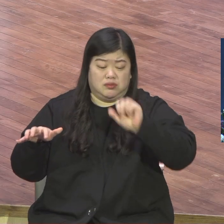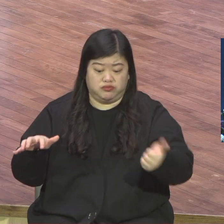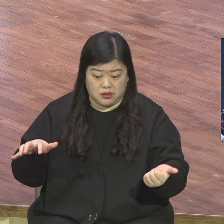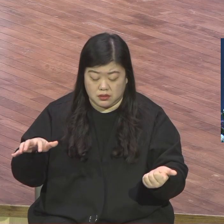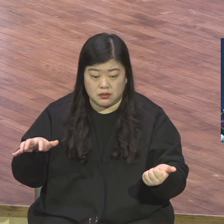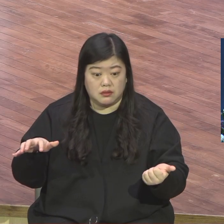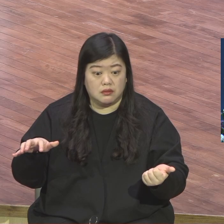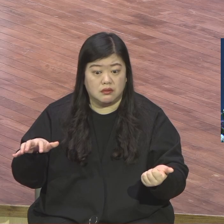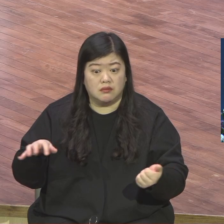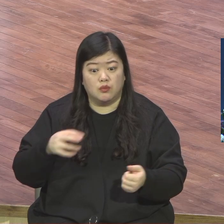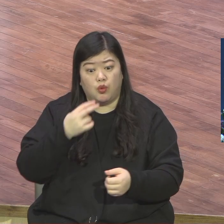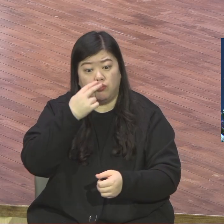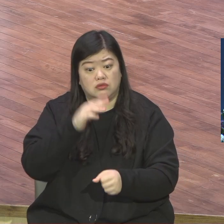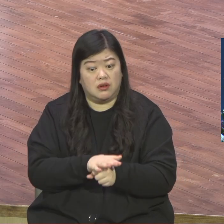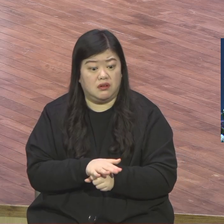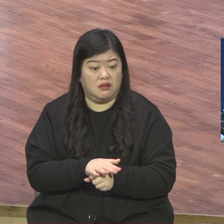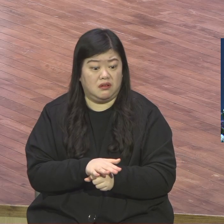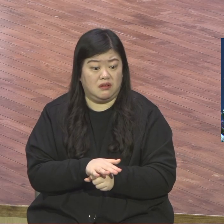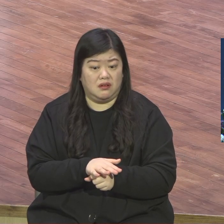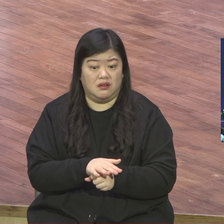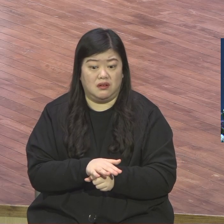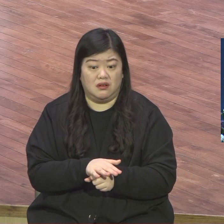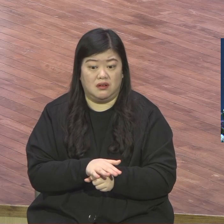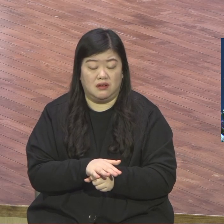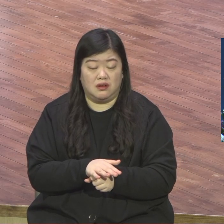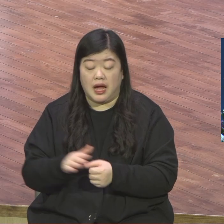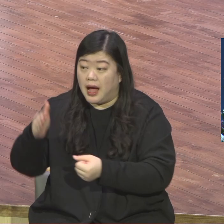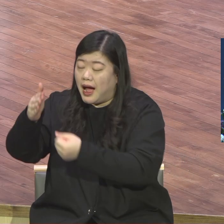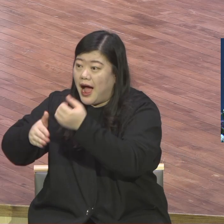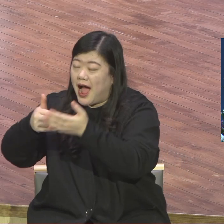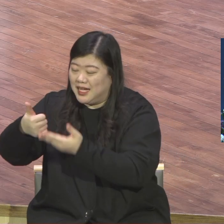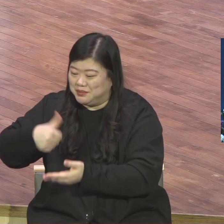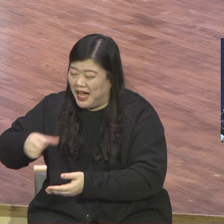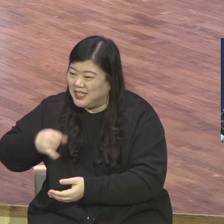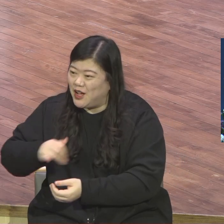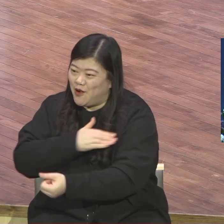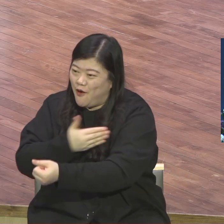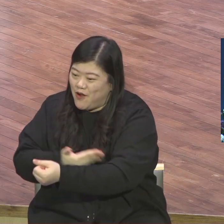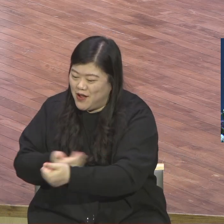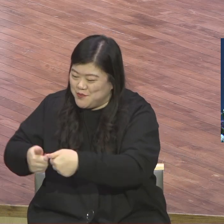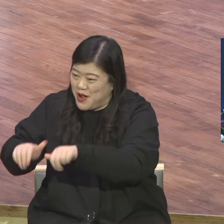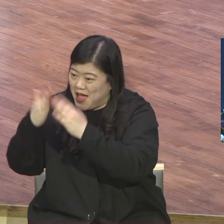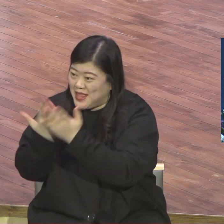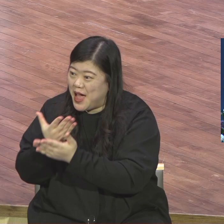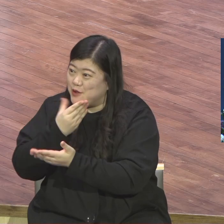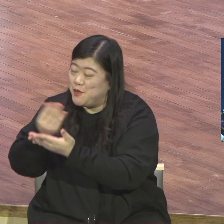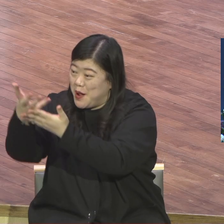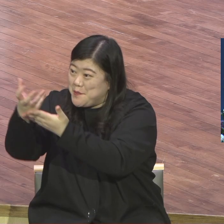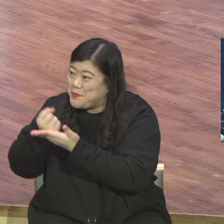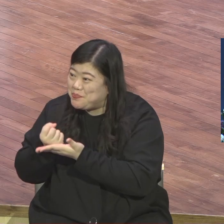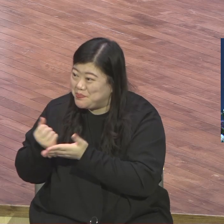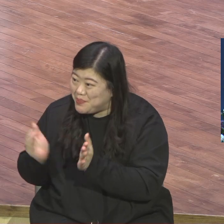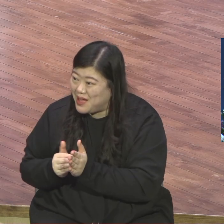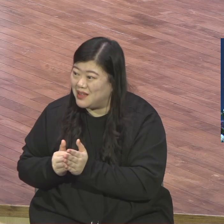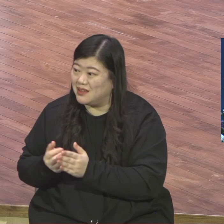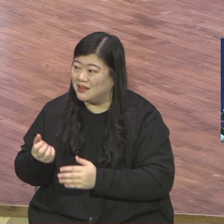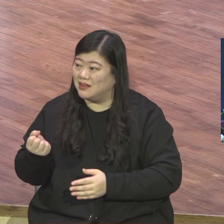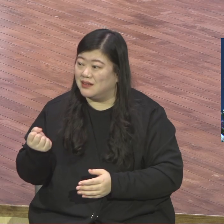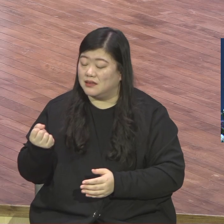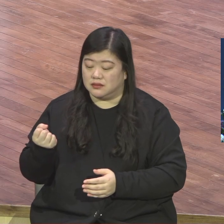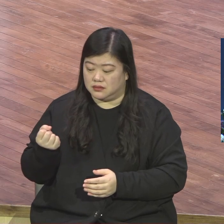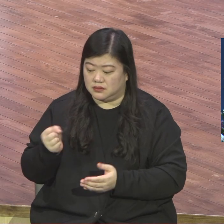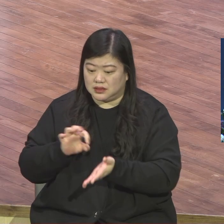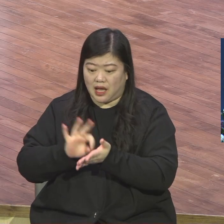이런 억울한 일이 어디에 있습니까? 영계 모든 성도들 복음이 주는 놀라운 축복